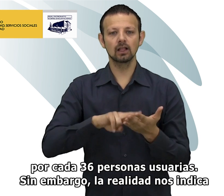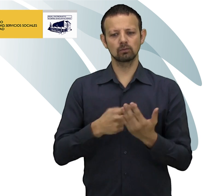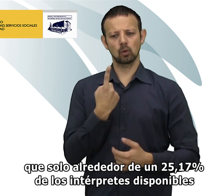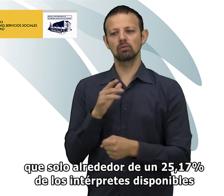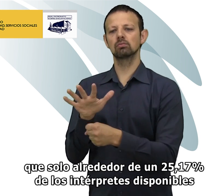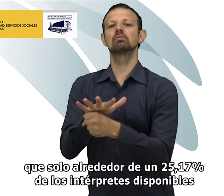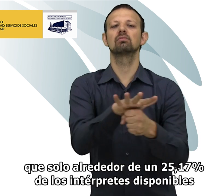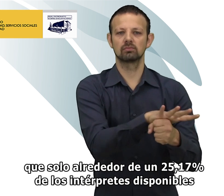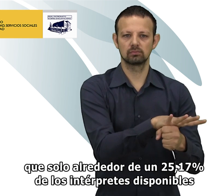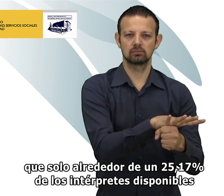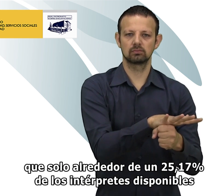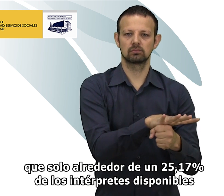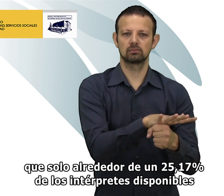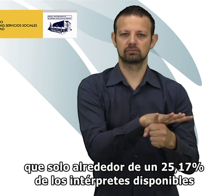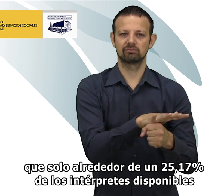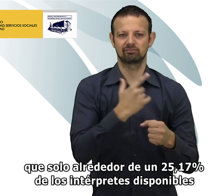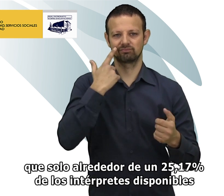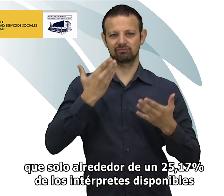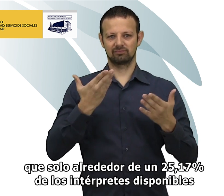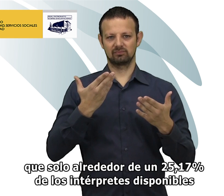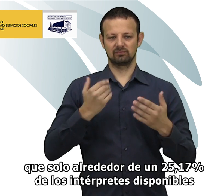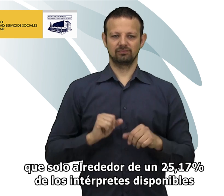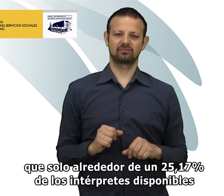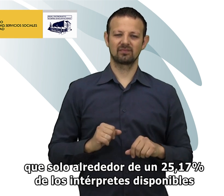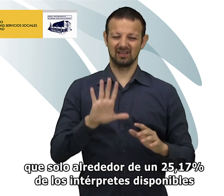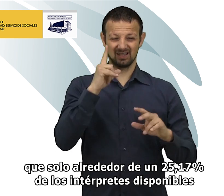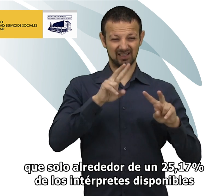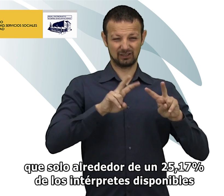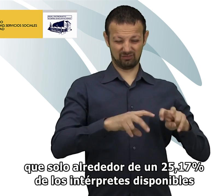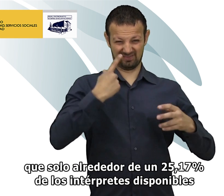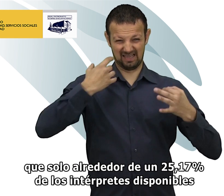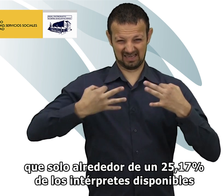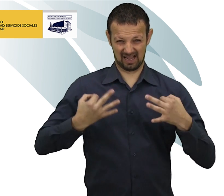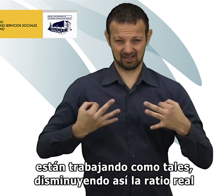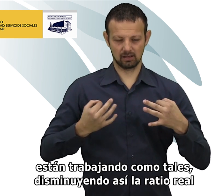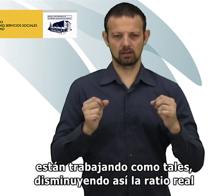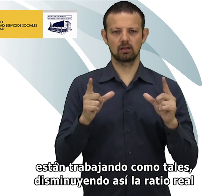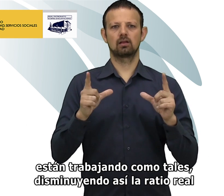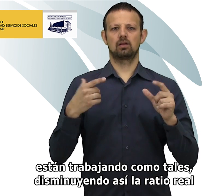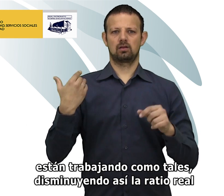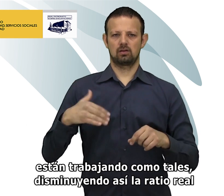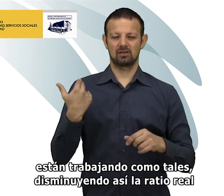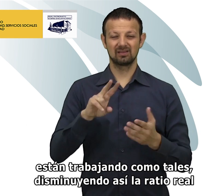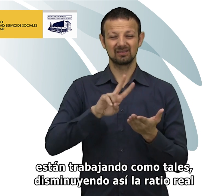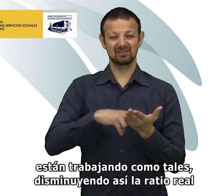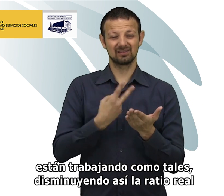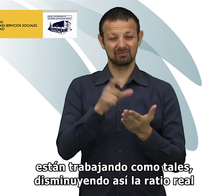realidad nos indica que solo alrededor de un 25,17% de los intérpretes disponibles están trabajando como